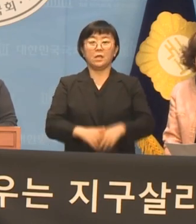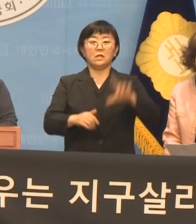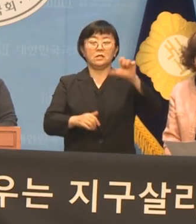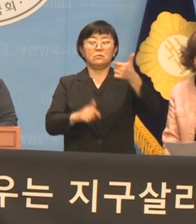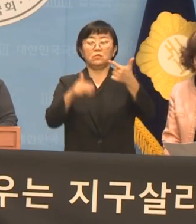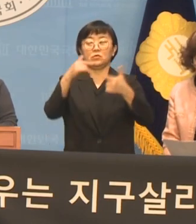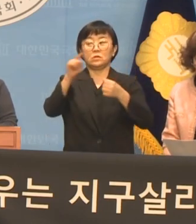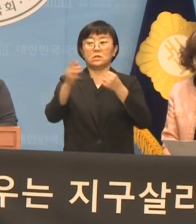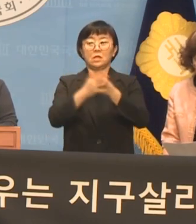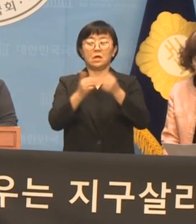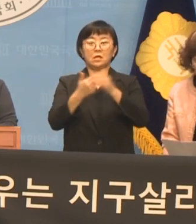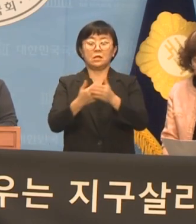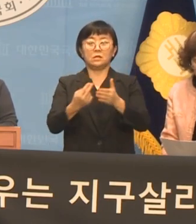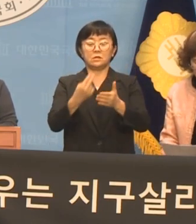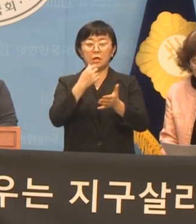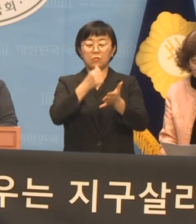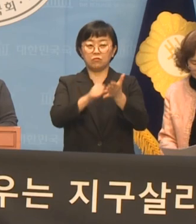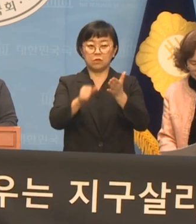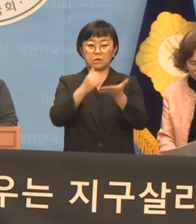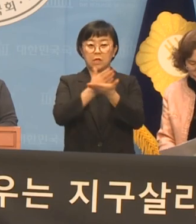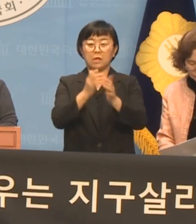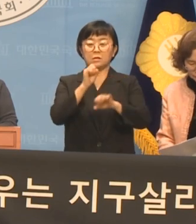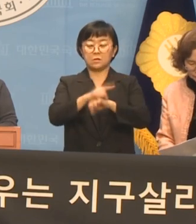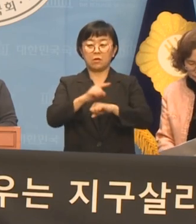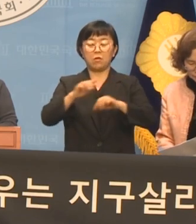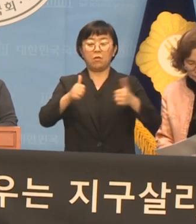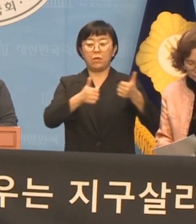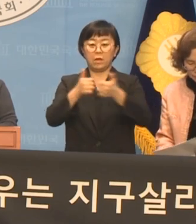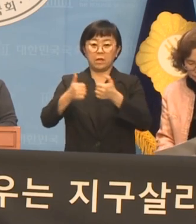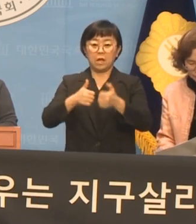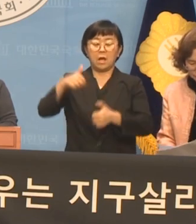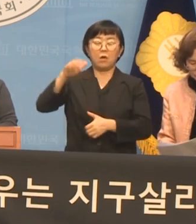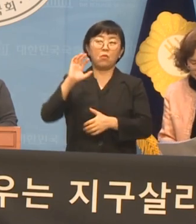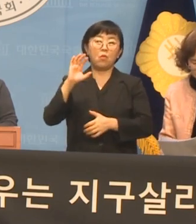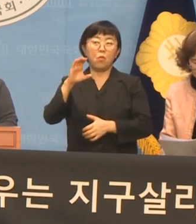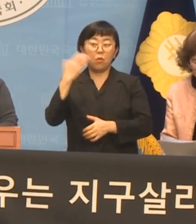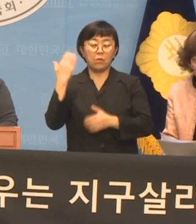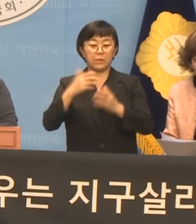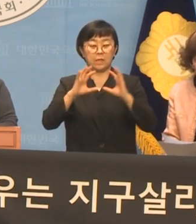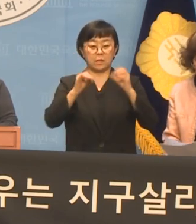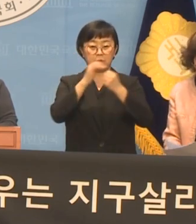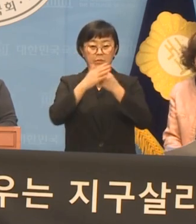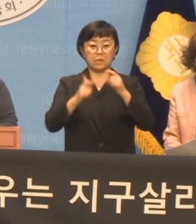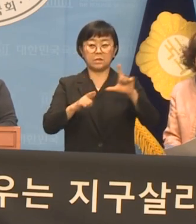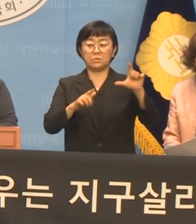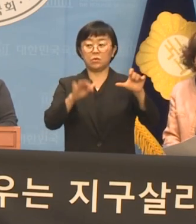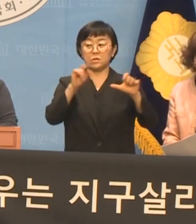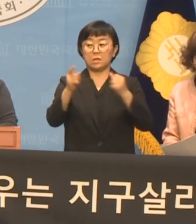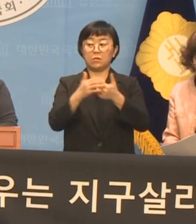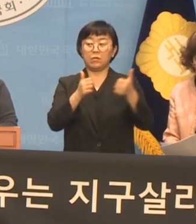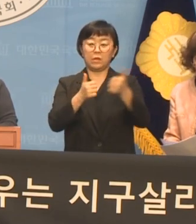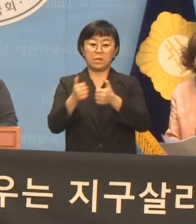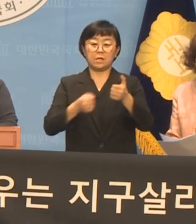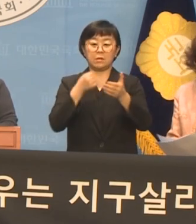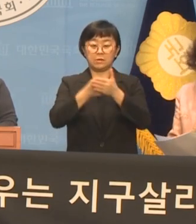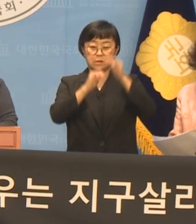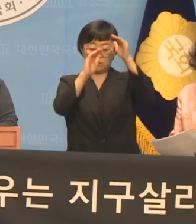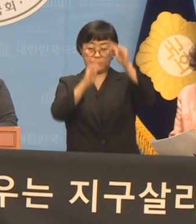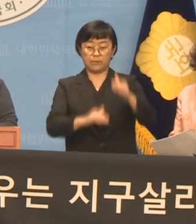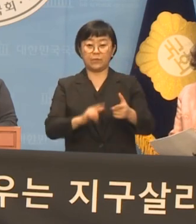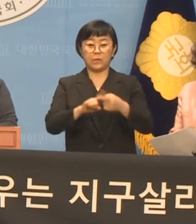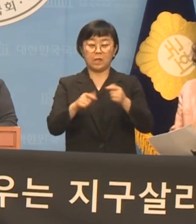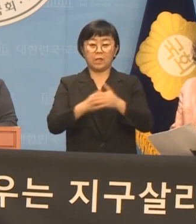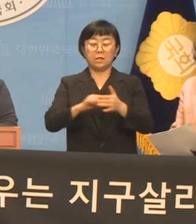제16차 생물다양성 총회가 콜롬비아에서 열린다. 15차 회의의 결정문인